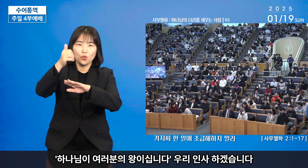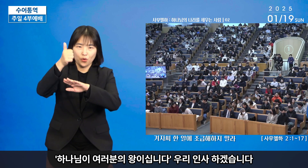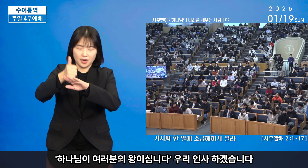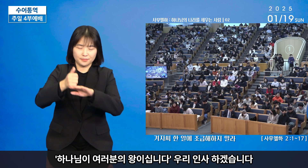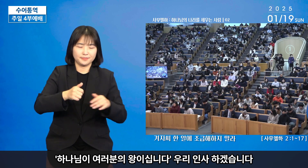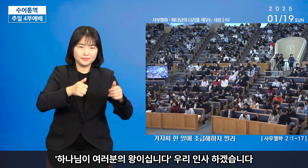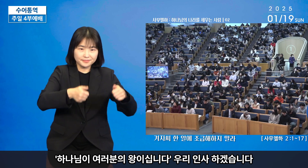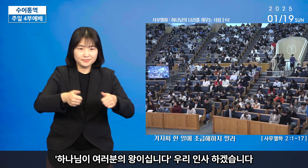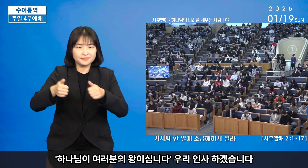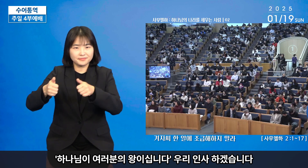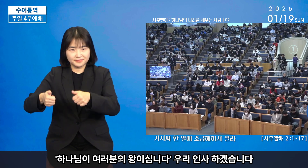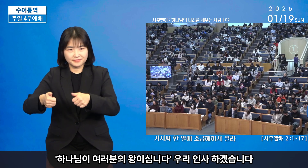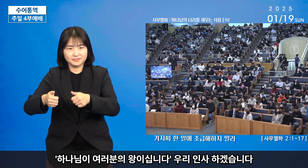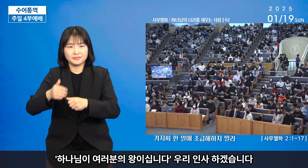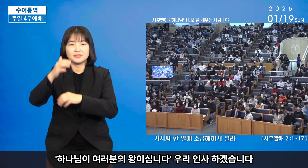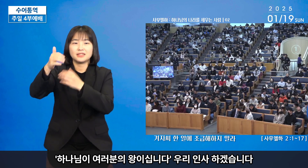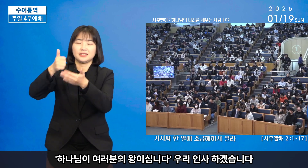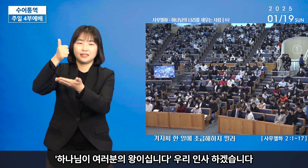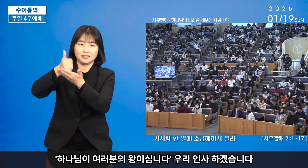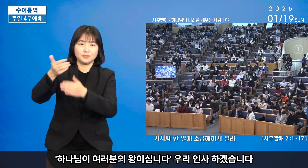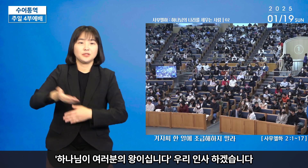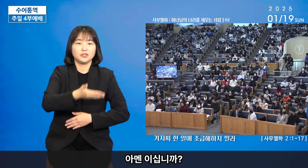인사하겠습니다.